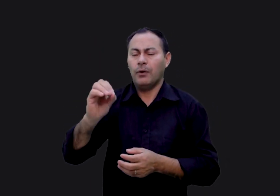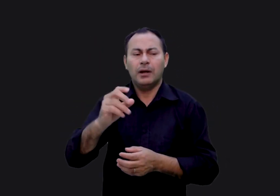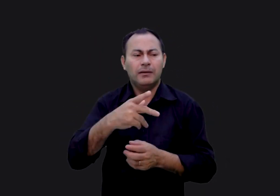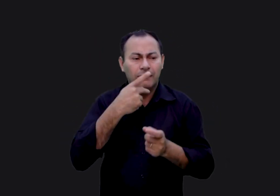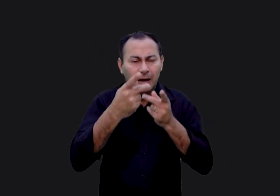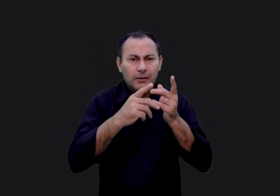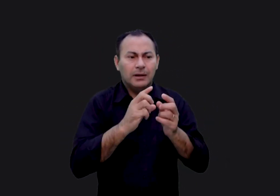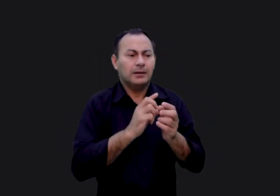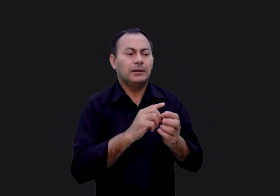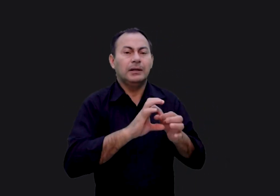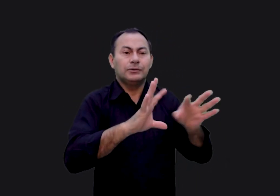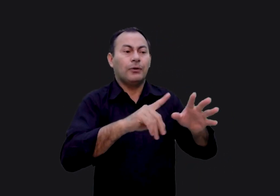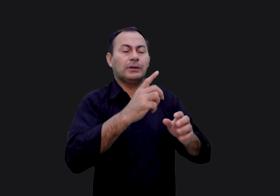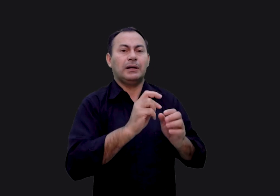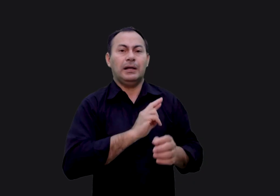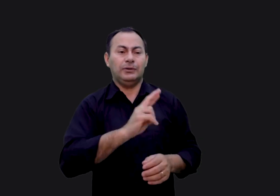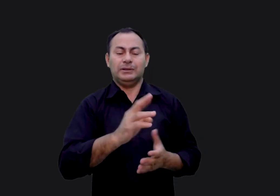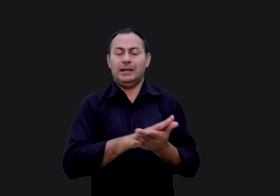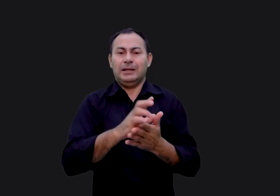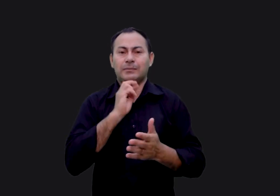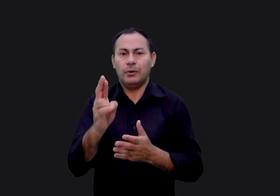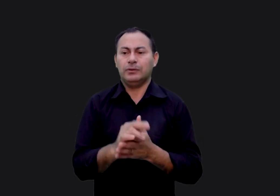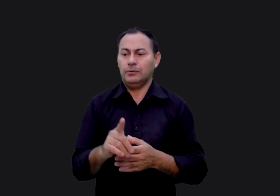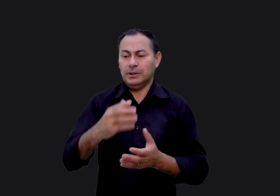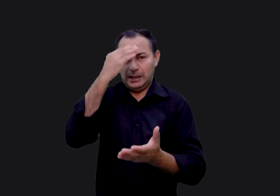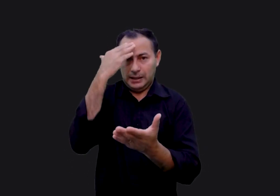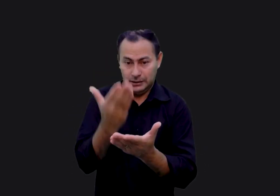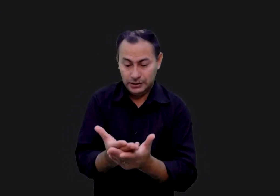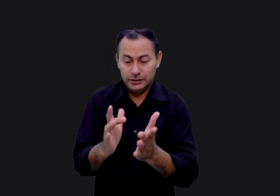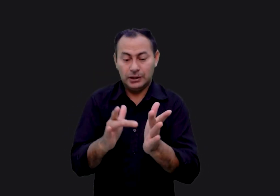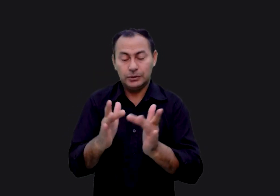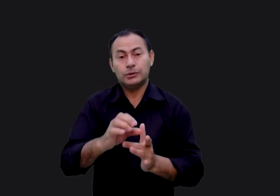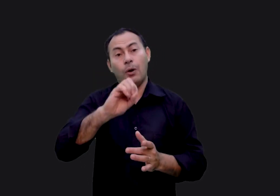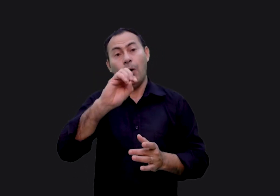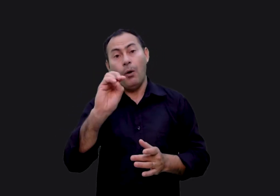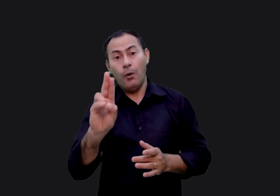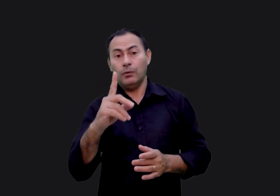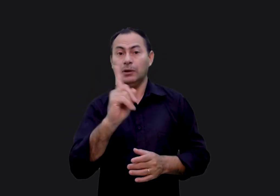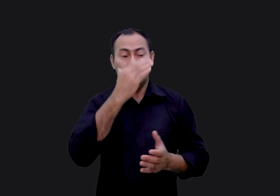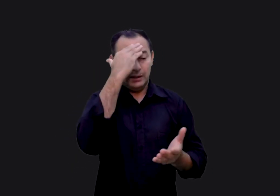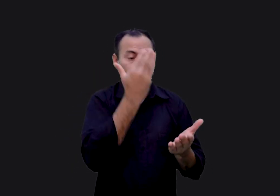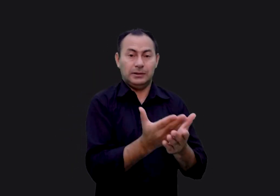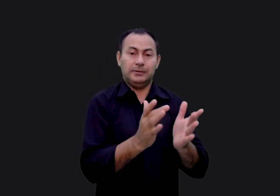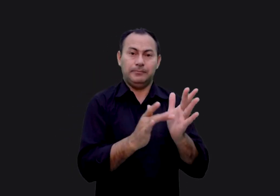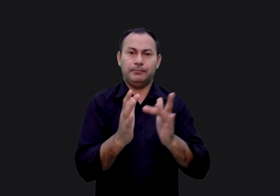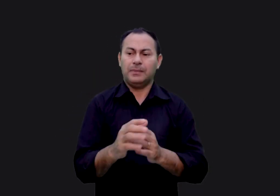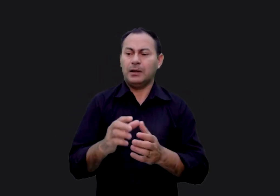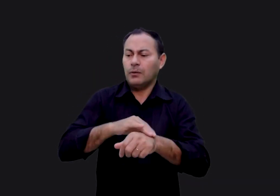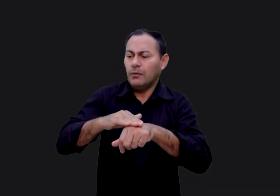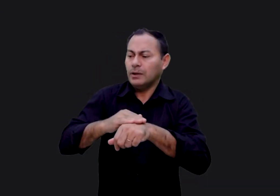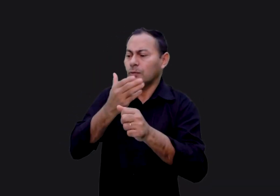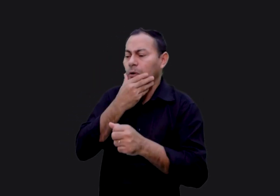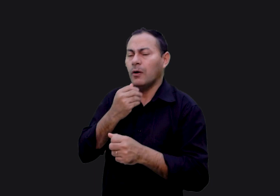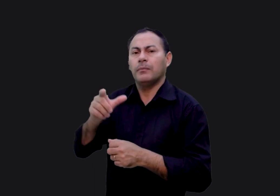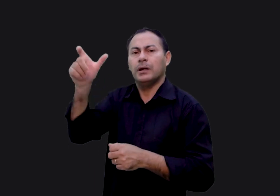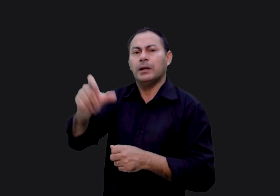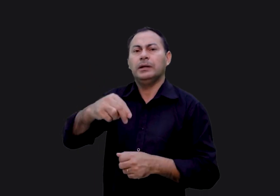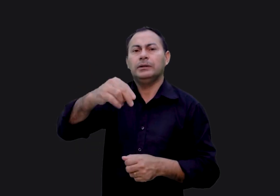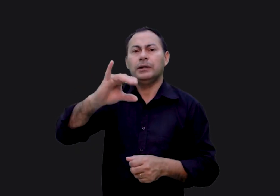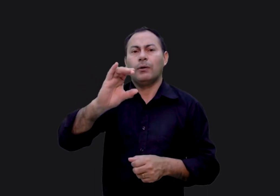saída. Ou você crê, ou você não crê em Jesus. Naquela conversa com Nicodemos, Jesus proferiu uma das